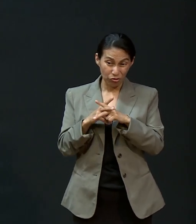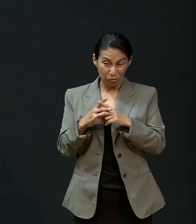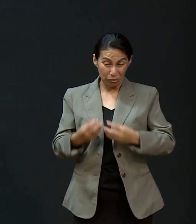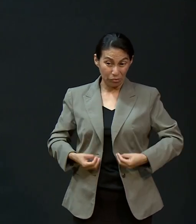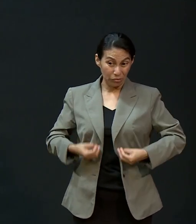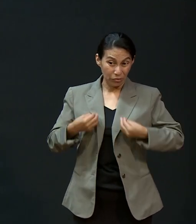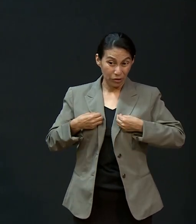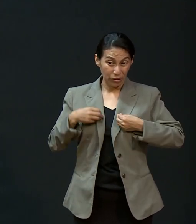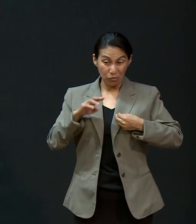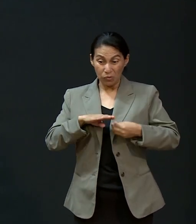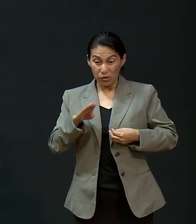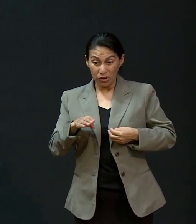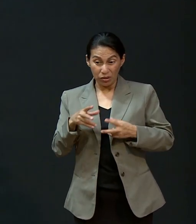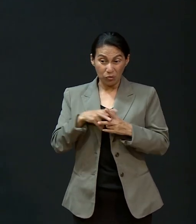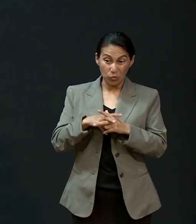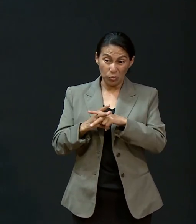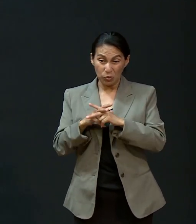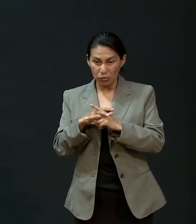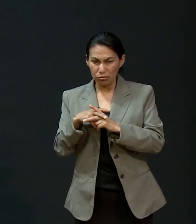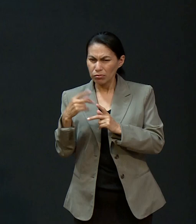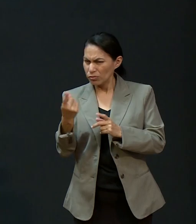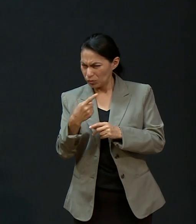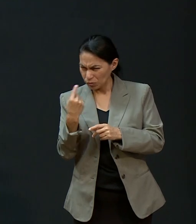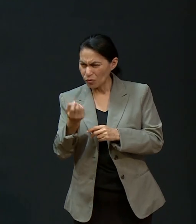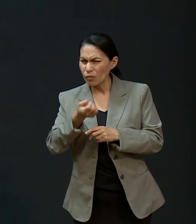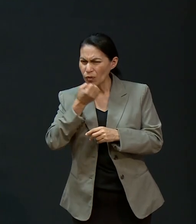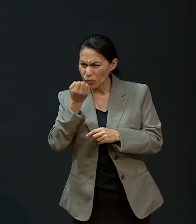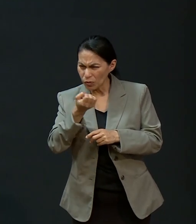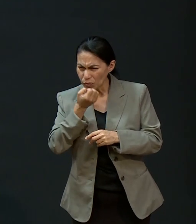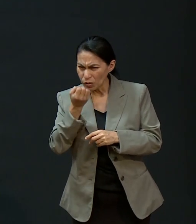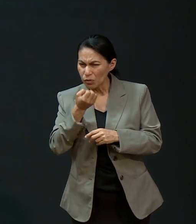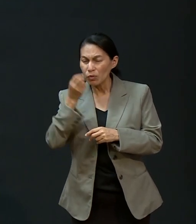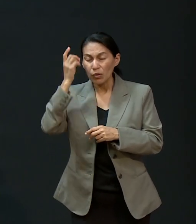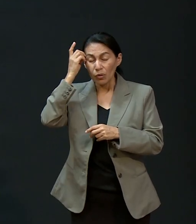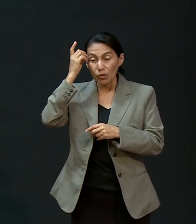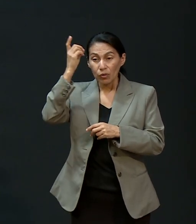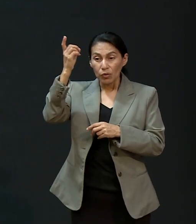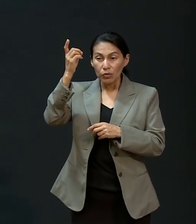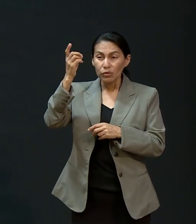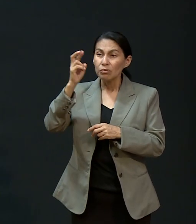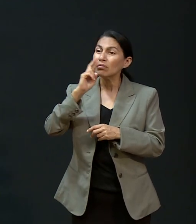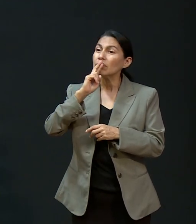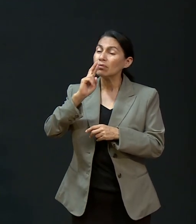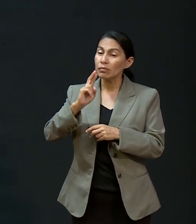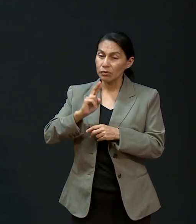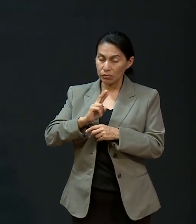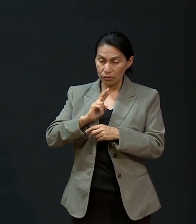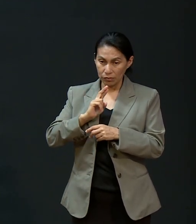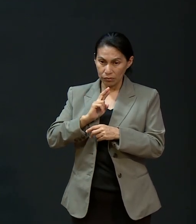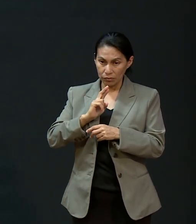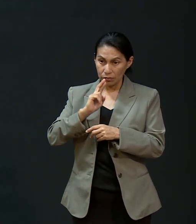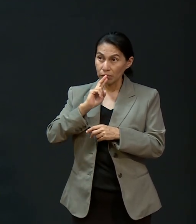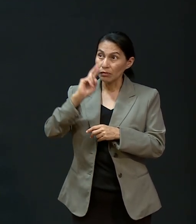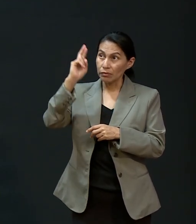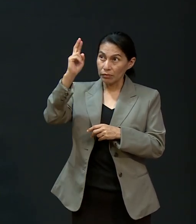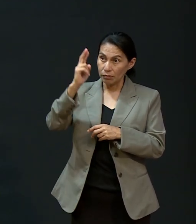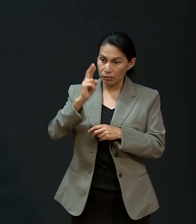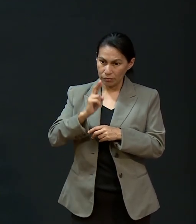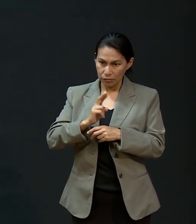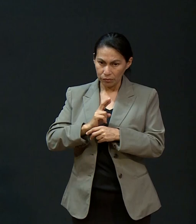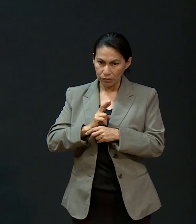muy fuerte entre, pues, la vida y la muerte. Entonces, vamos a orar para que la respuesta que Dios nos dé,